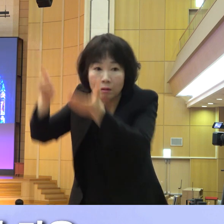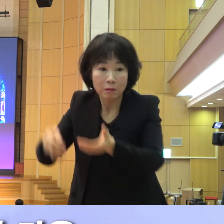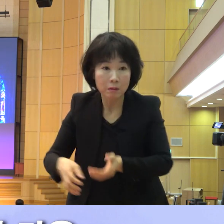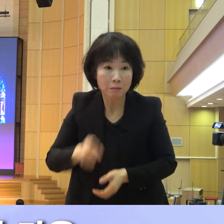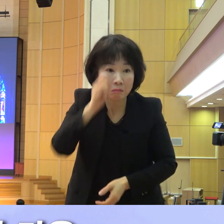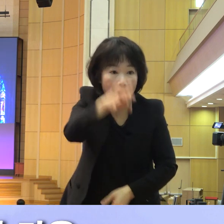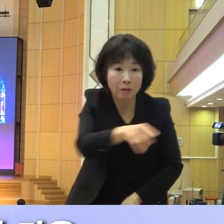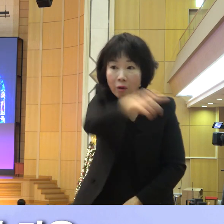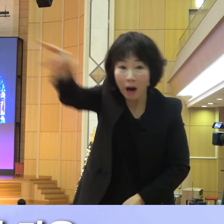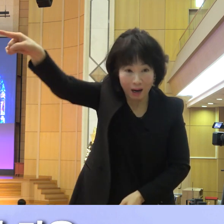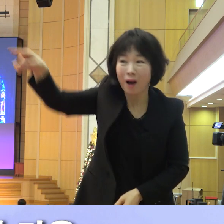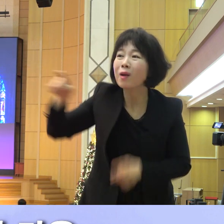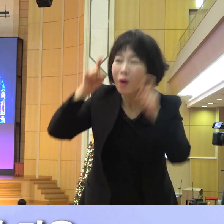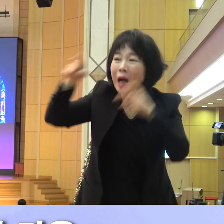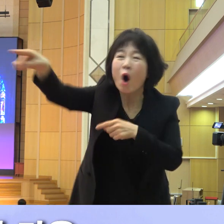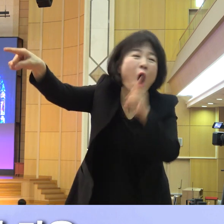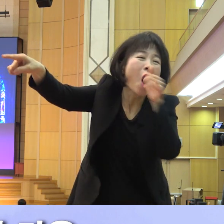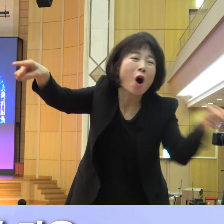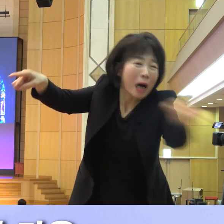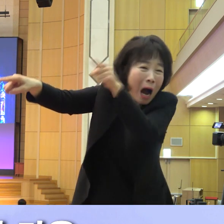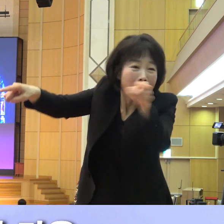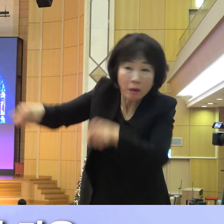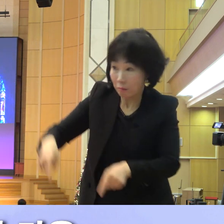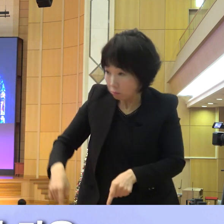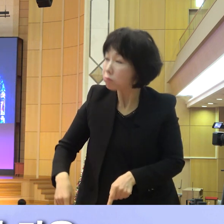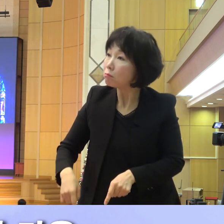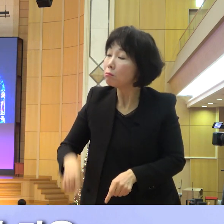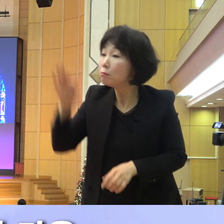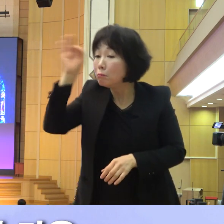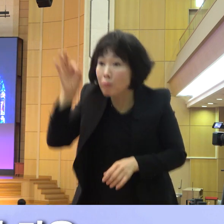아브라함은 생각하기를,